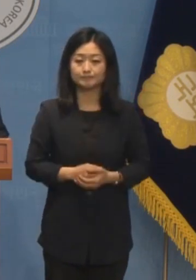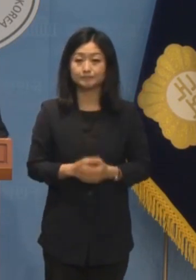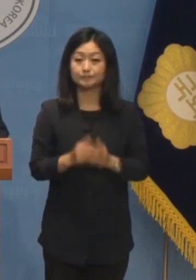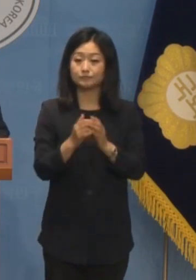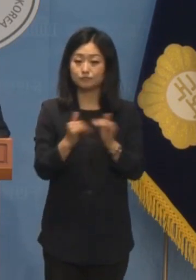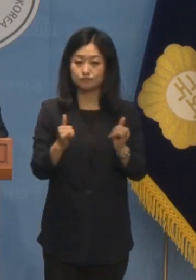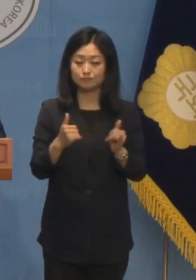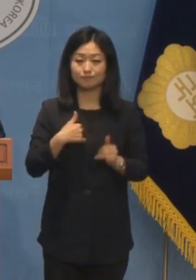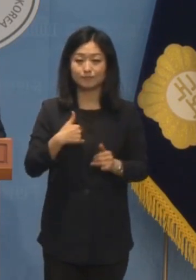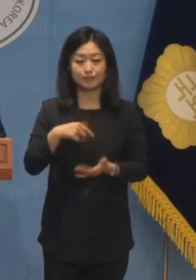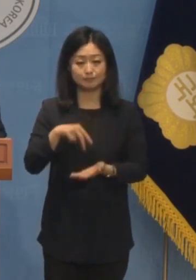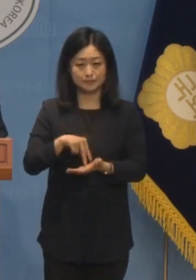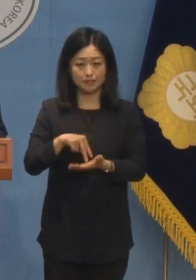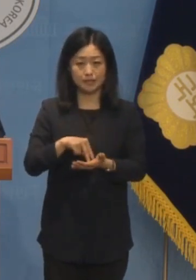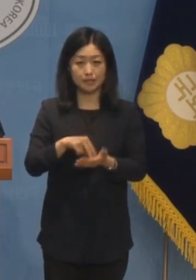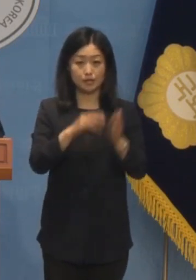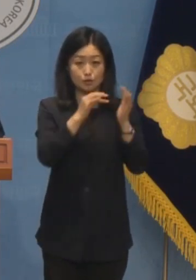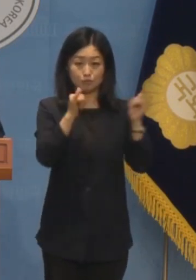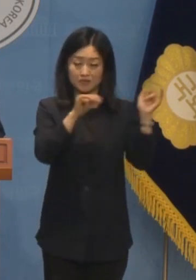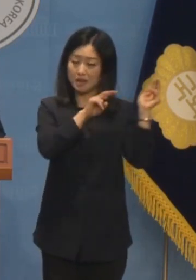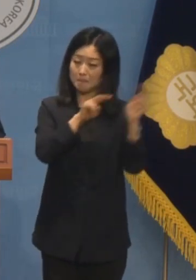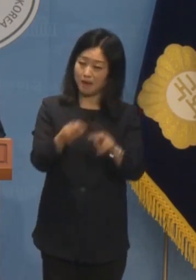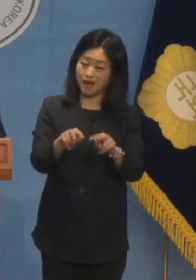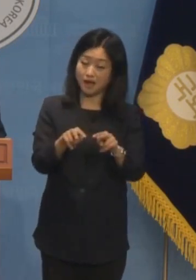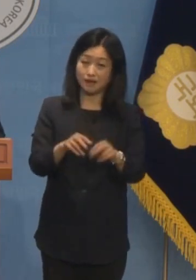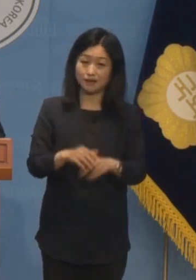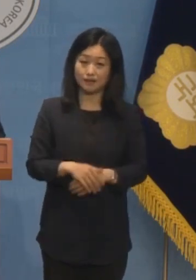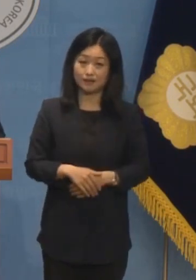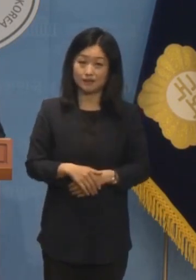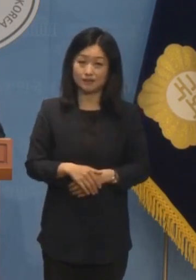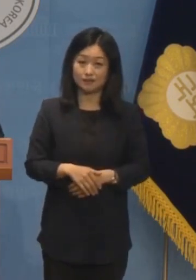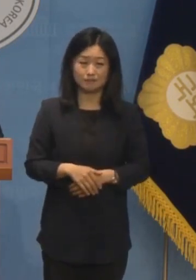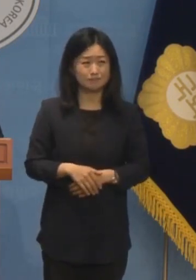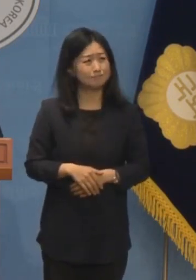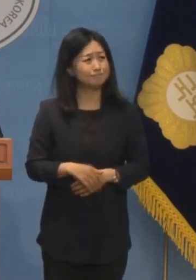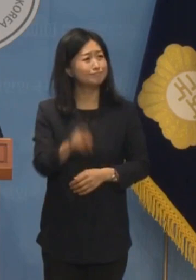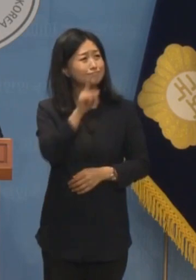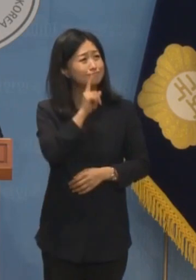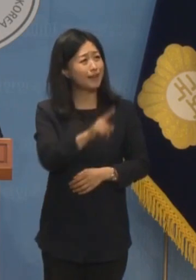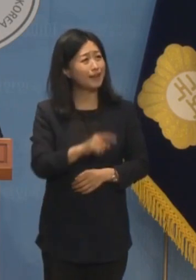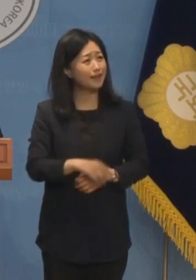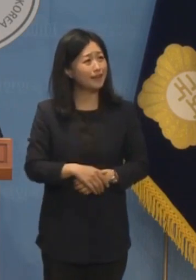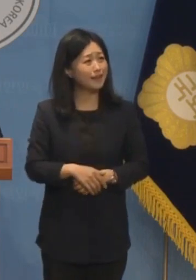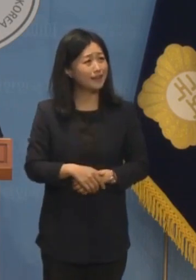국민의 한 사람으로서 국회를 바라본다, 이 말 또한 대단히 무책임합니다.